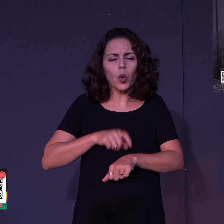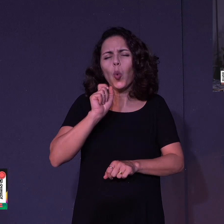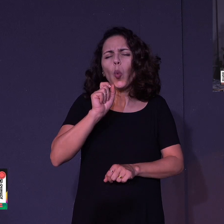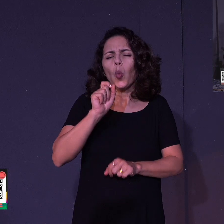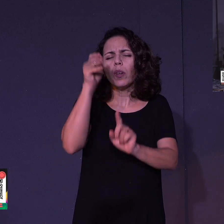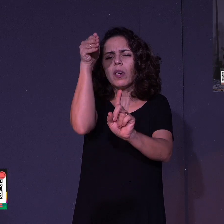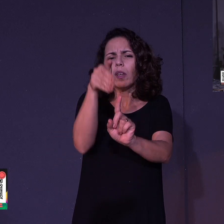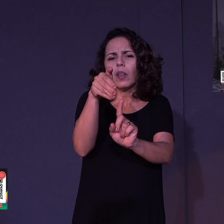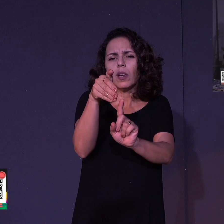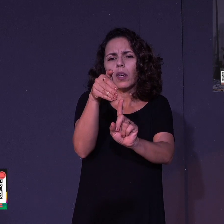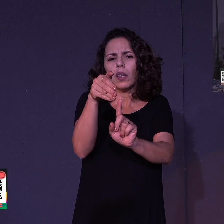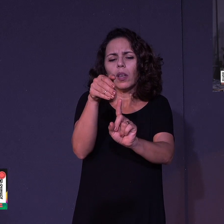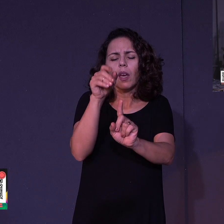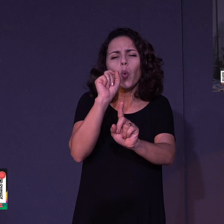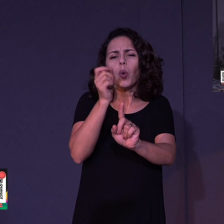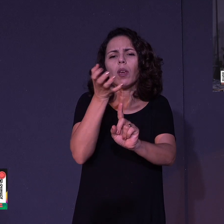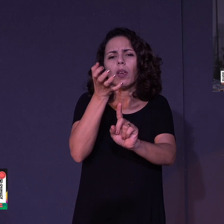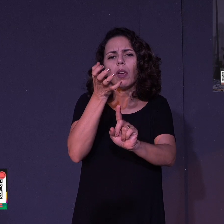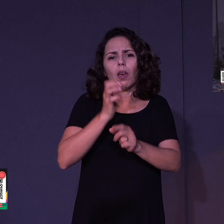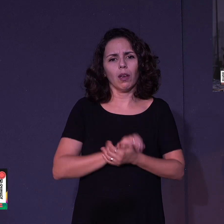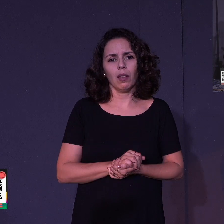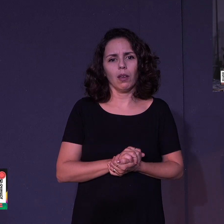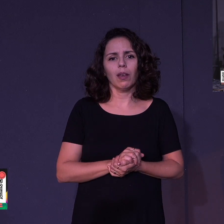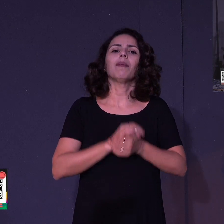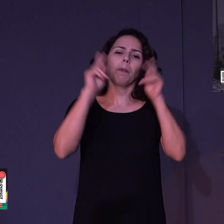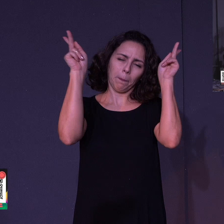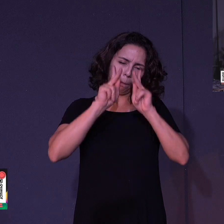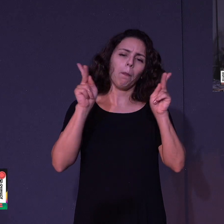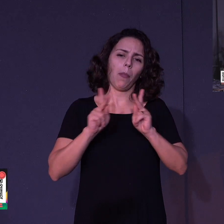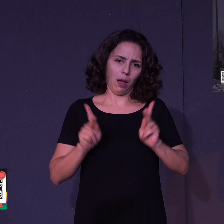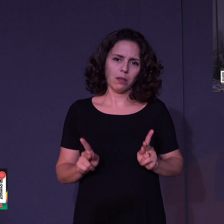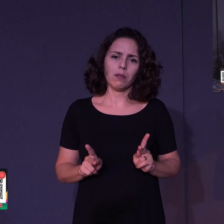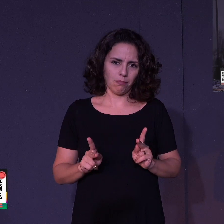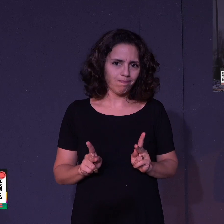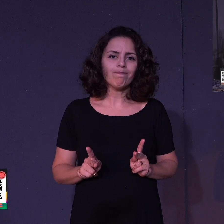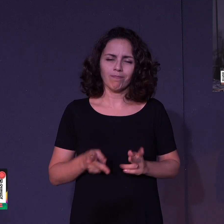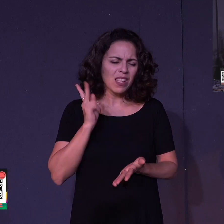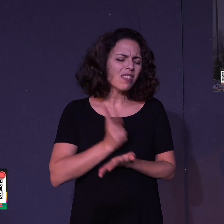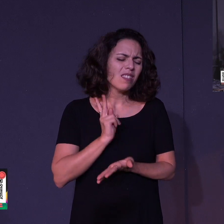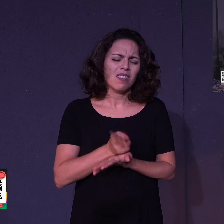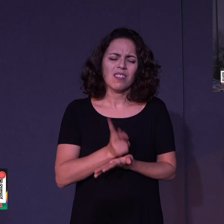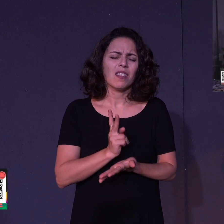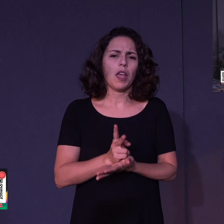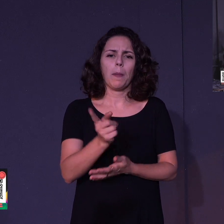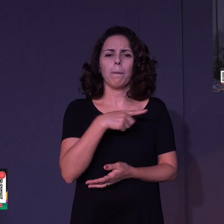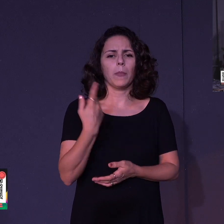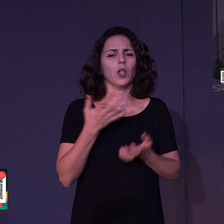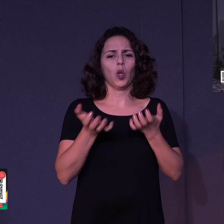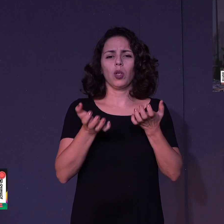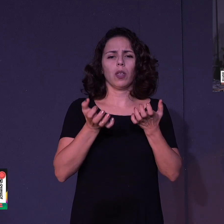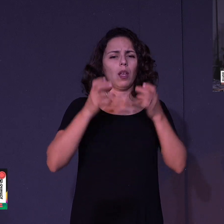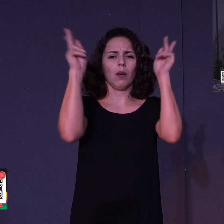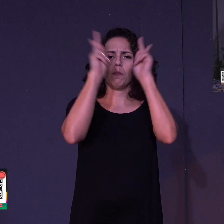isso? Nós queremos paz. A verdade é essa. Nós sempre buscamos a paz. Seja até por uma fuga